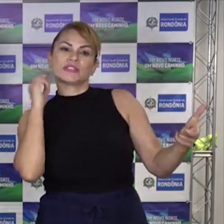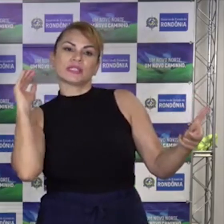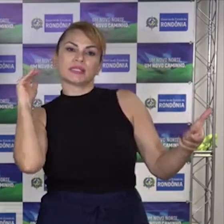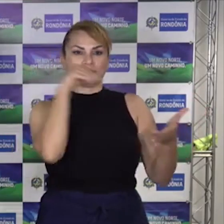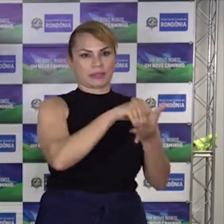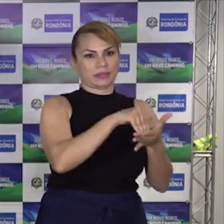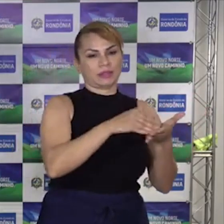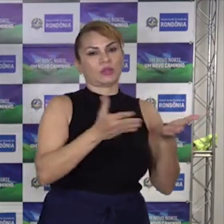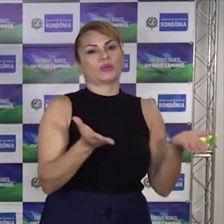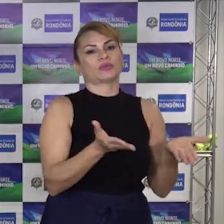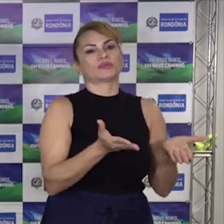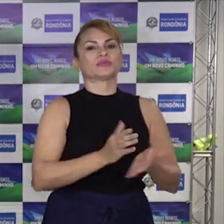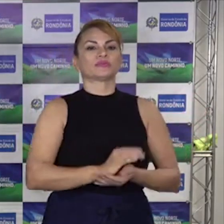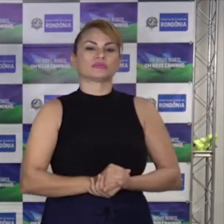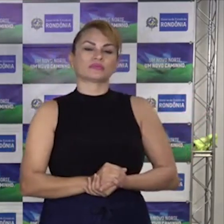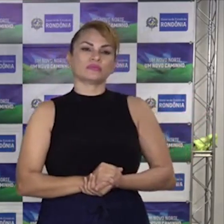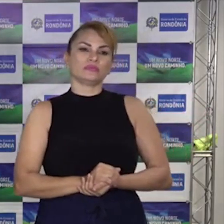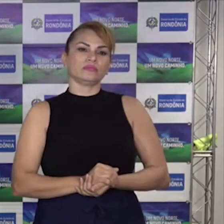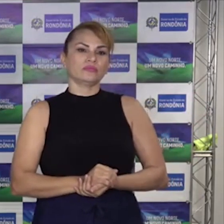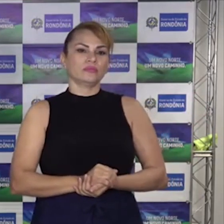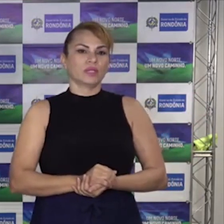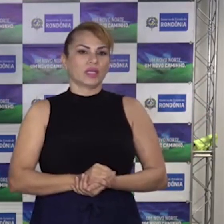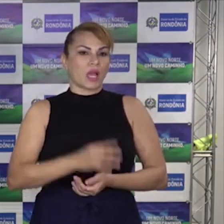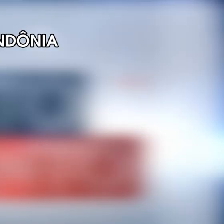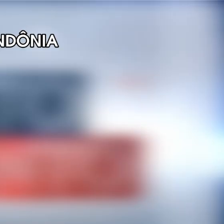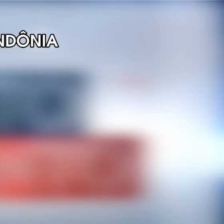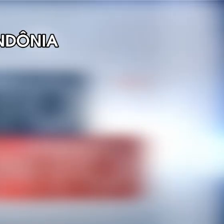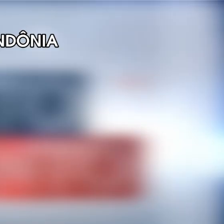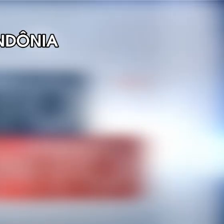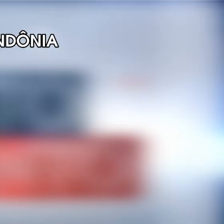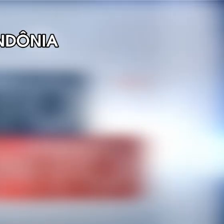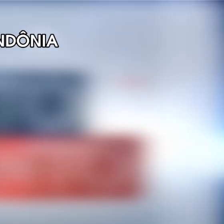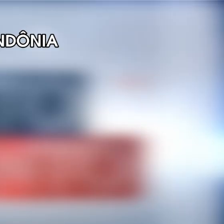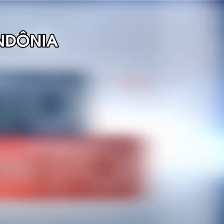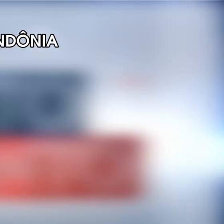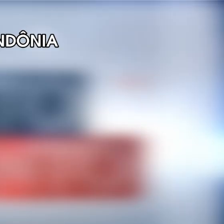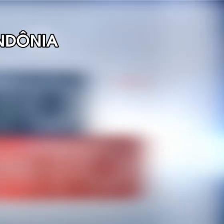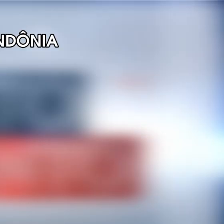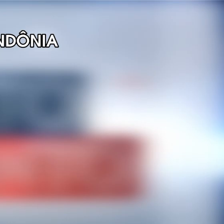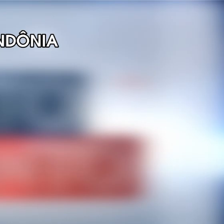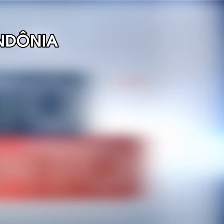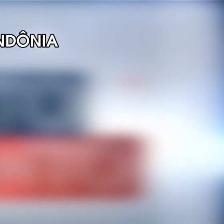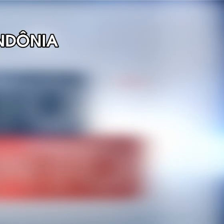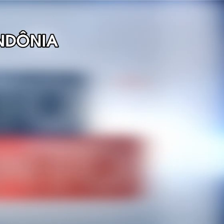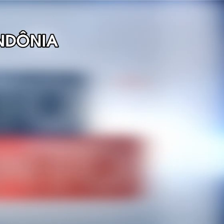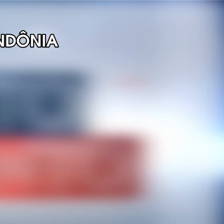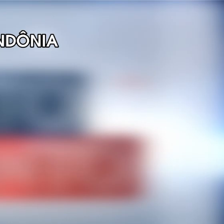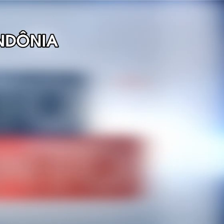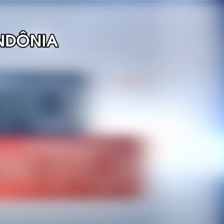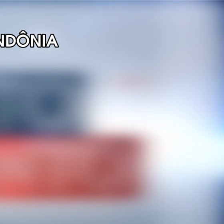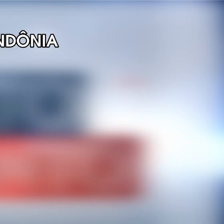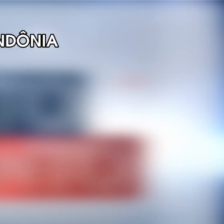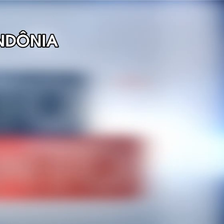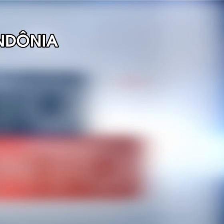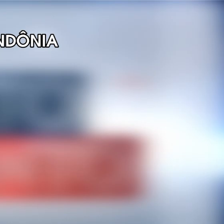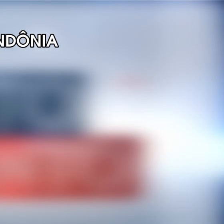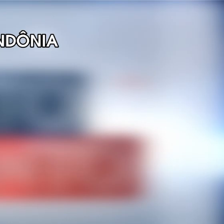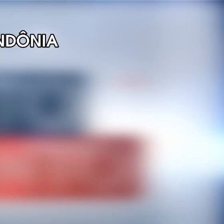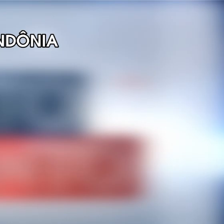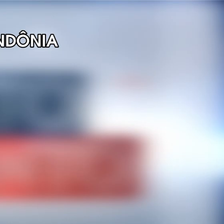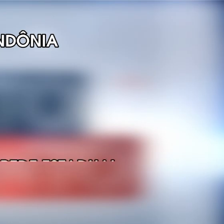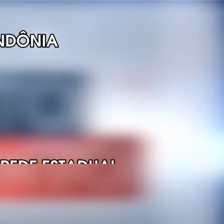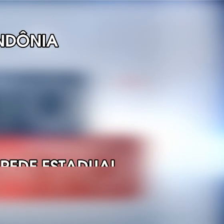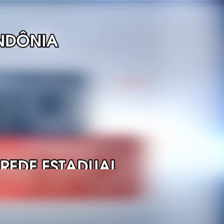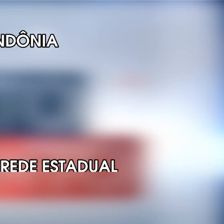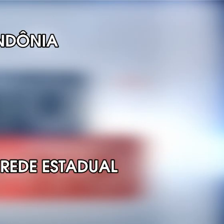desde sexta-feira para cá dos Municípios ainda 20 leitos em vilh Ben 10 em